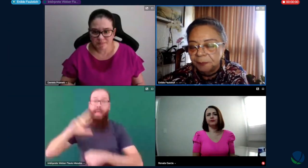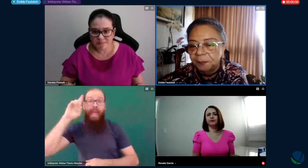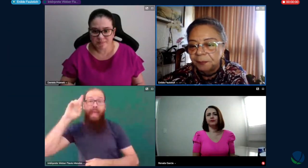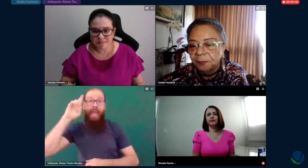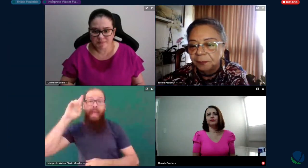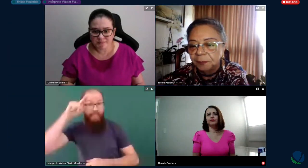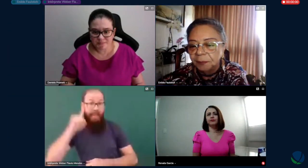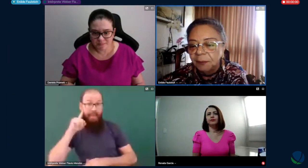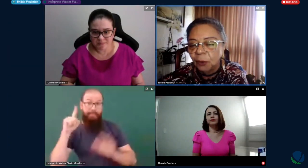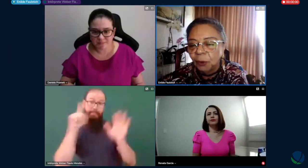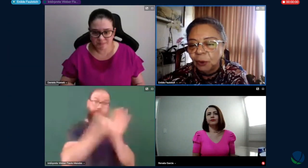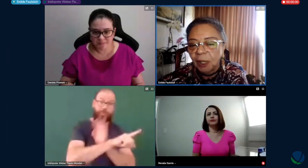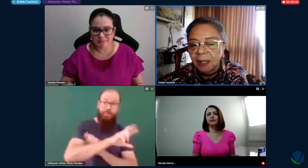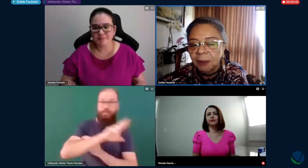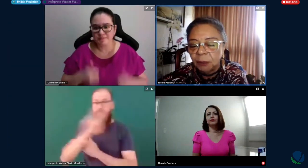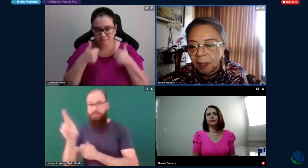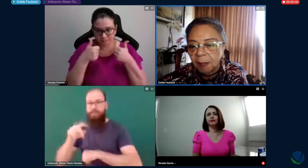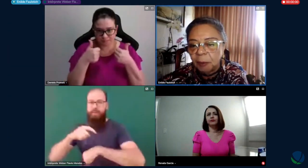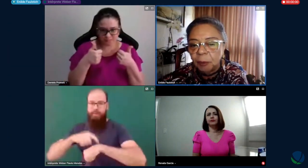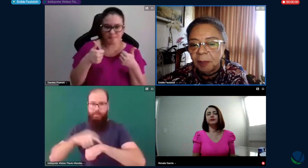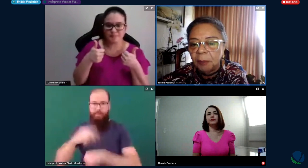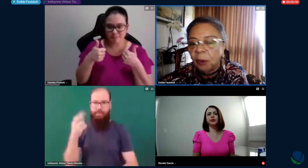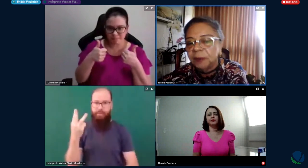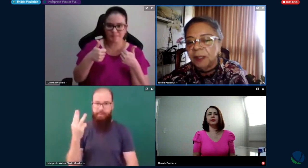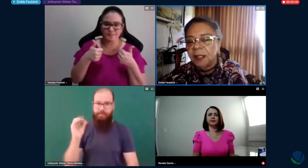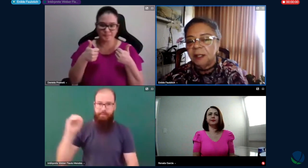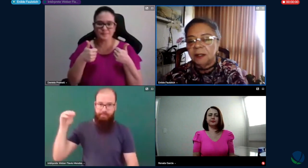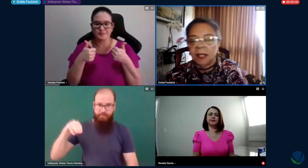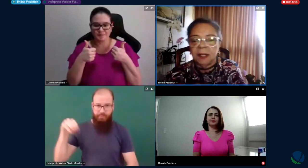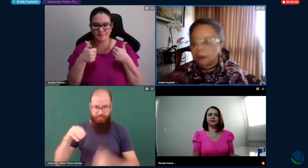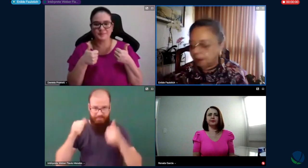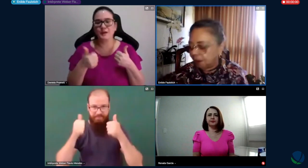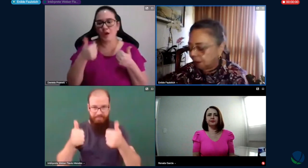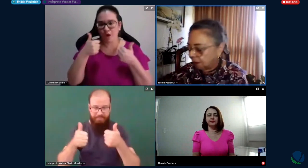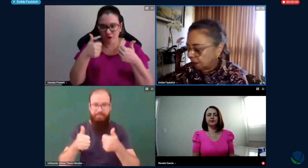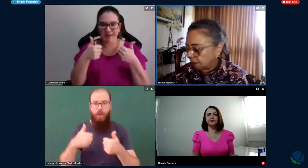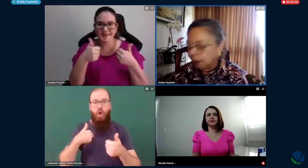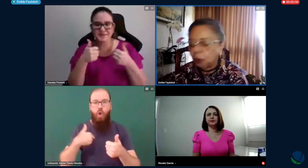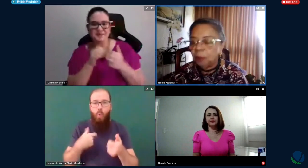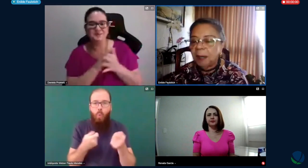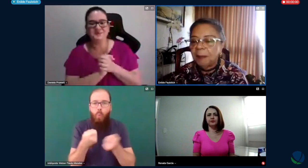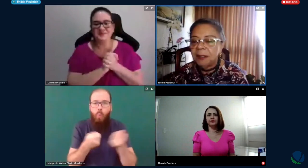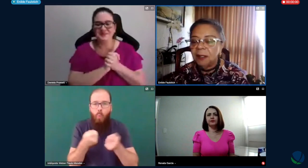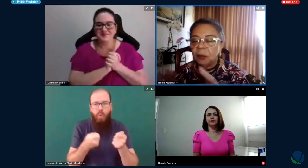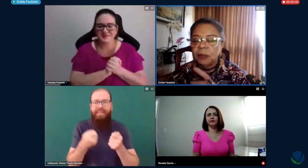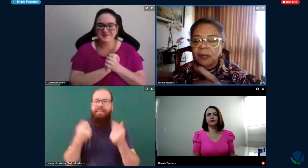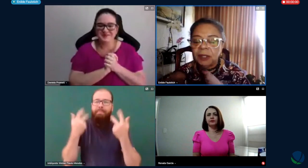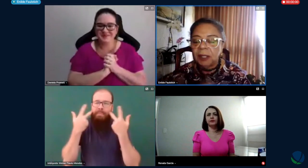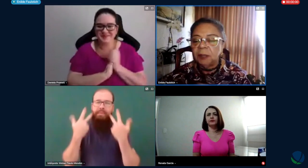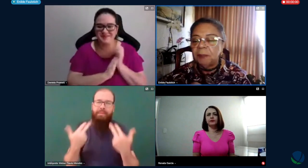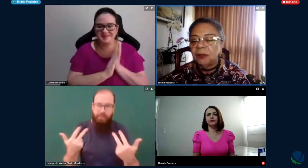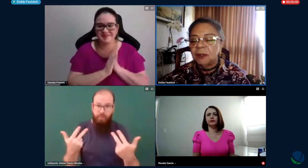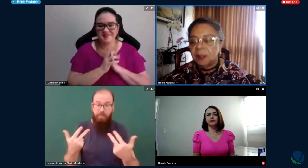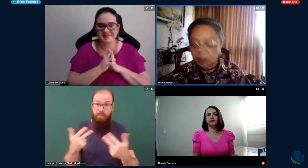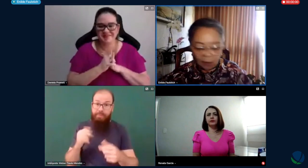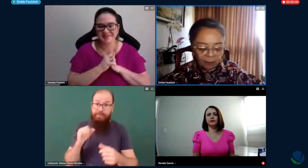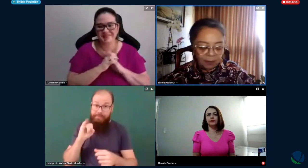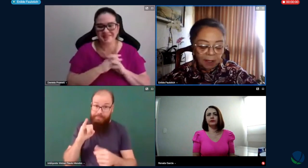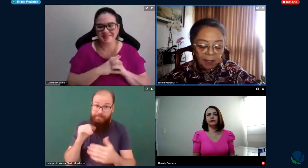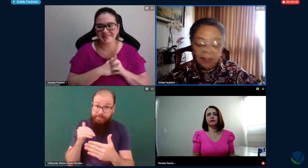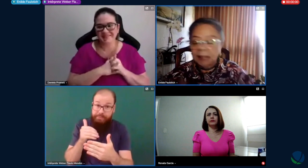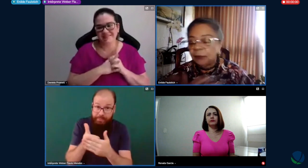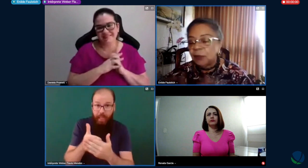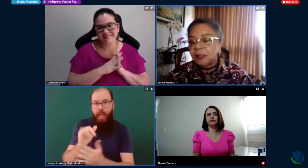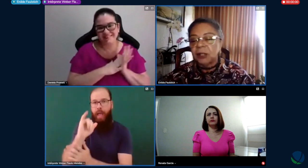minutos. Eu vou controlar aqui o tempo numa boa, sem perturbar, mas quando estiver chegando perto de 5, eu